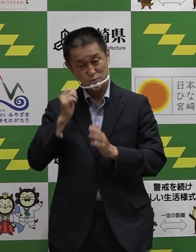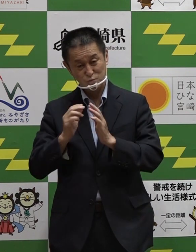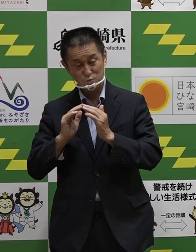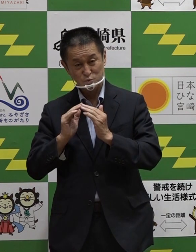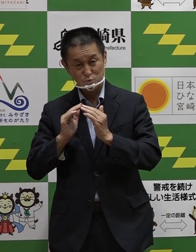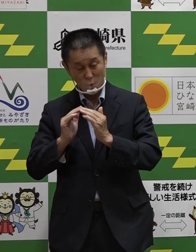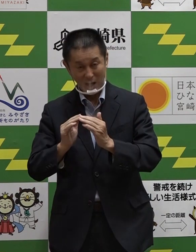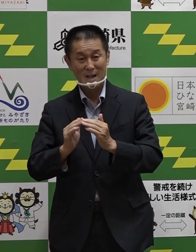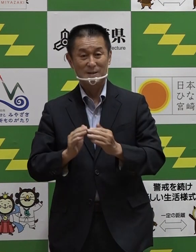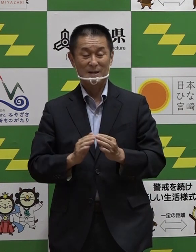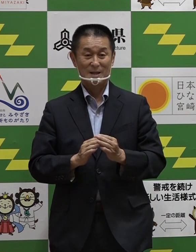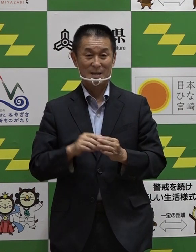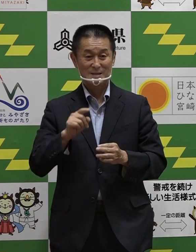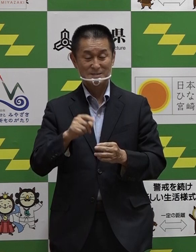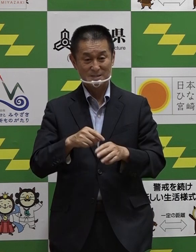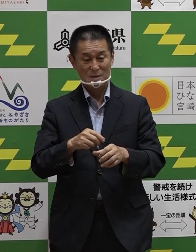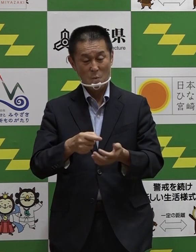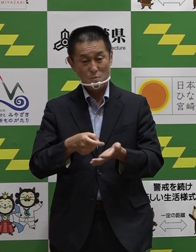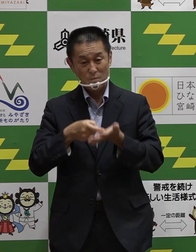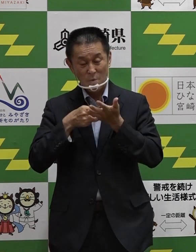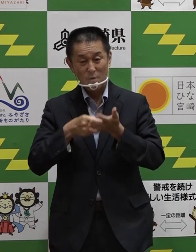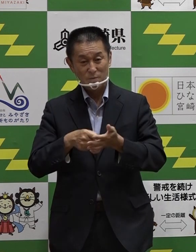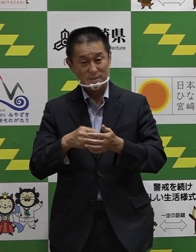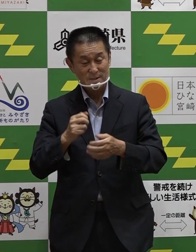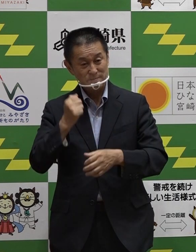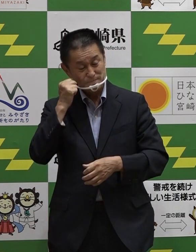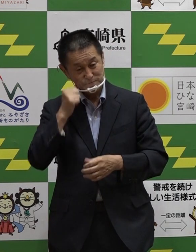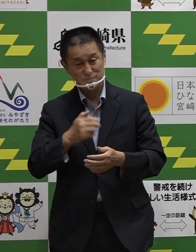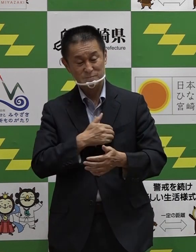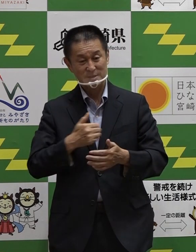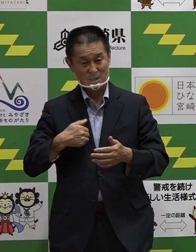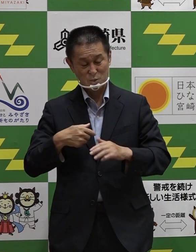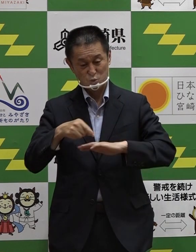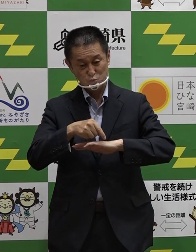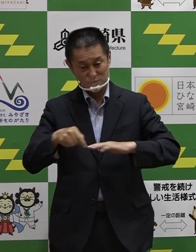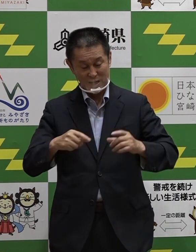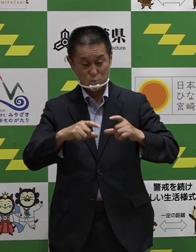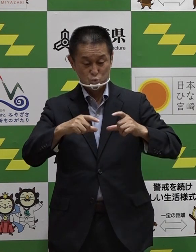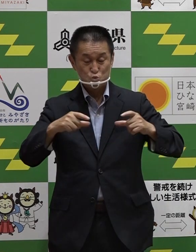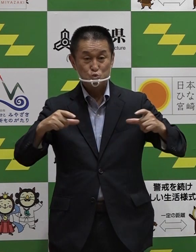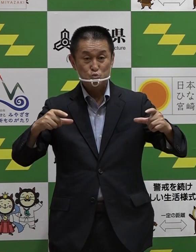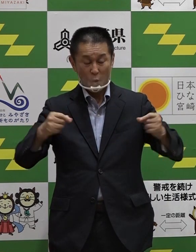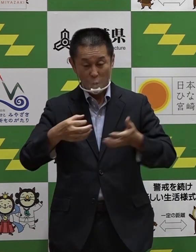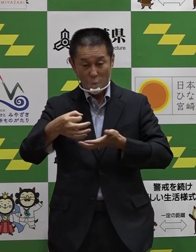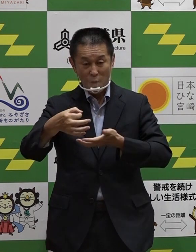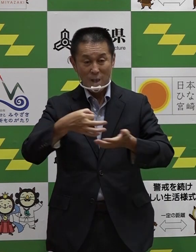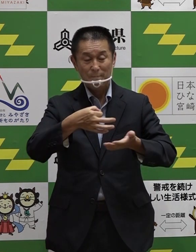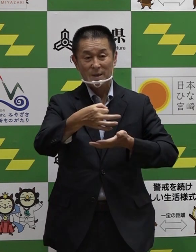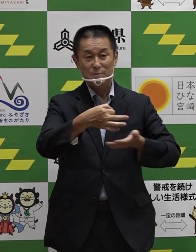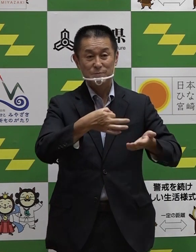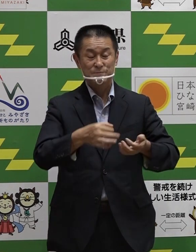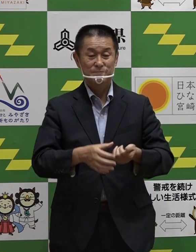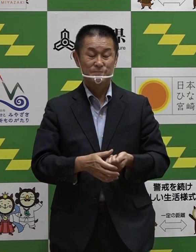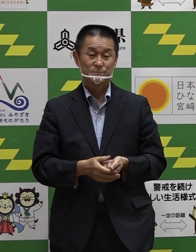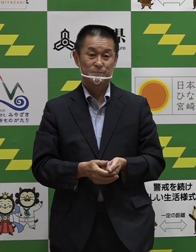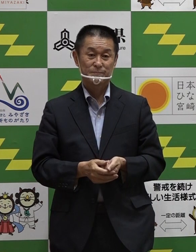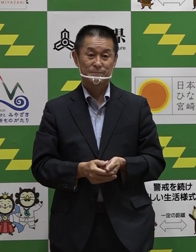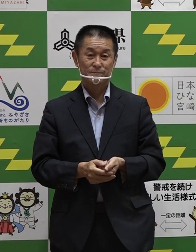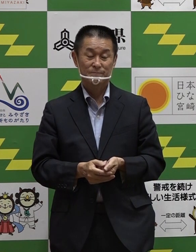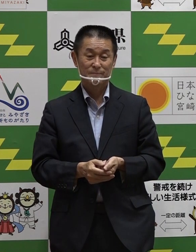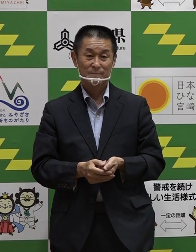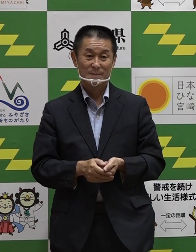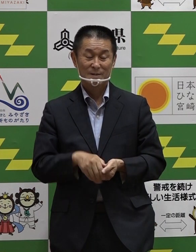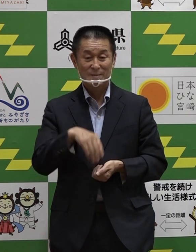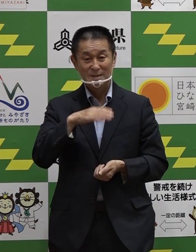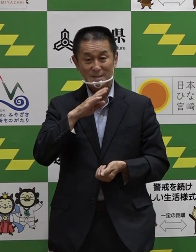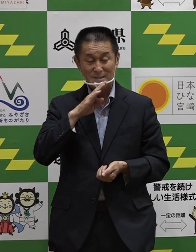にお得に泊まれる宿泊プランや宿泊クーポンを販売をするということであります。実